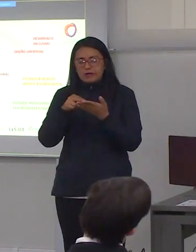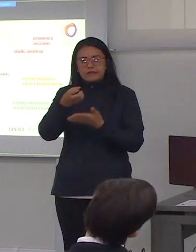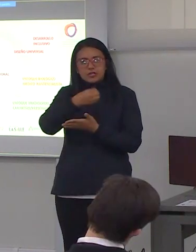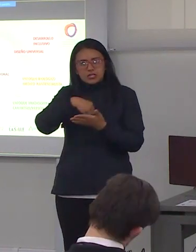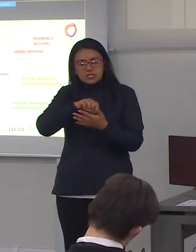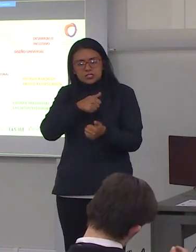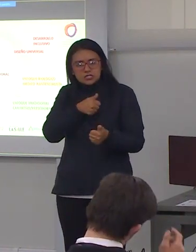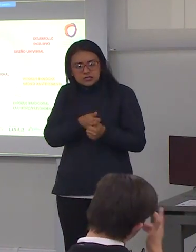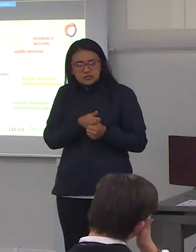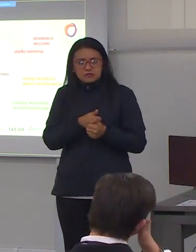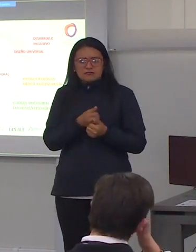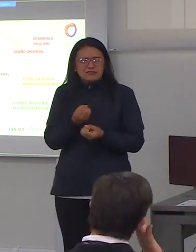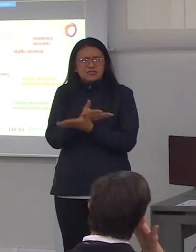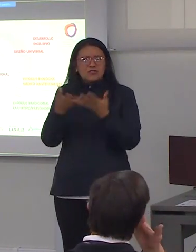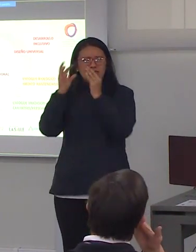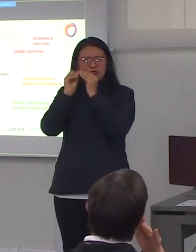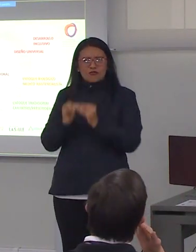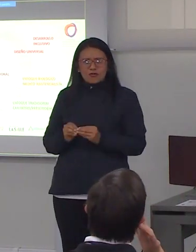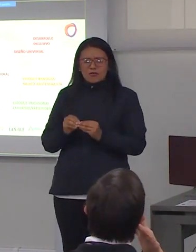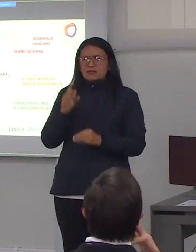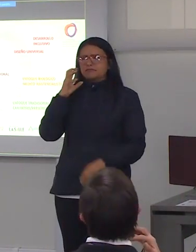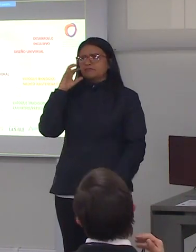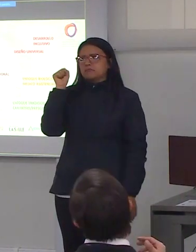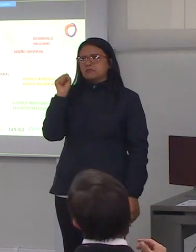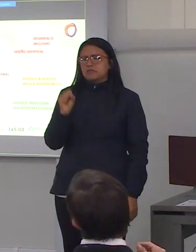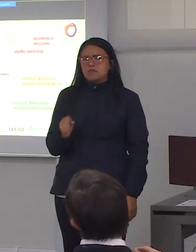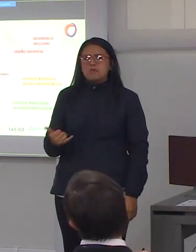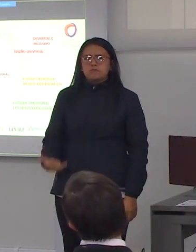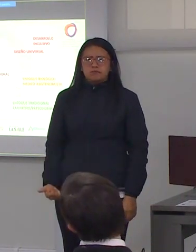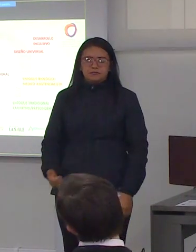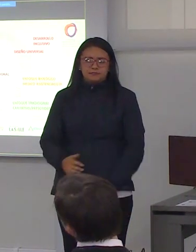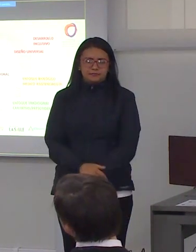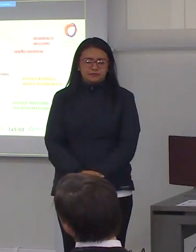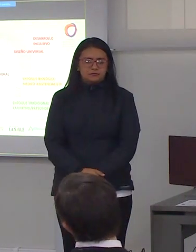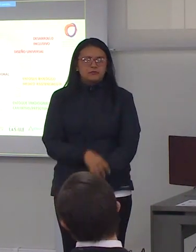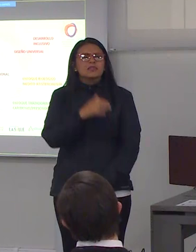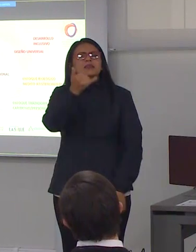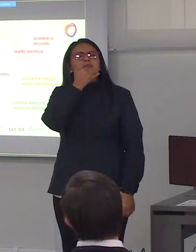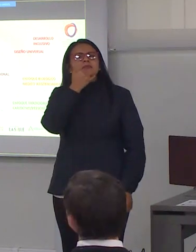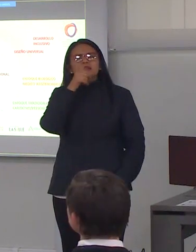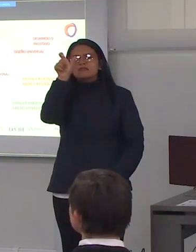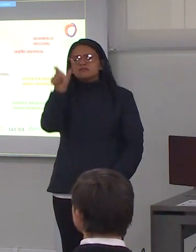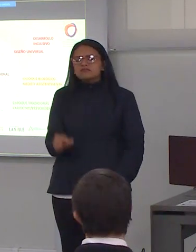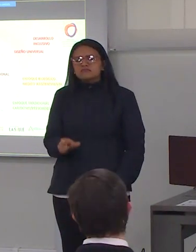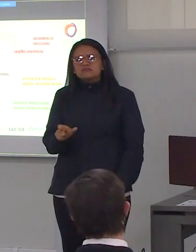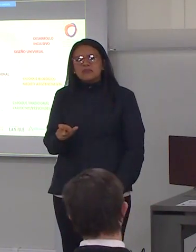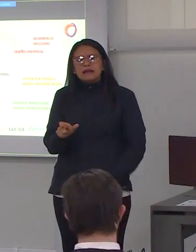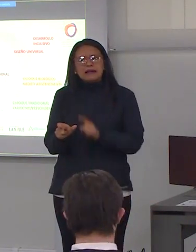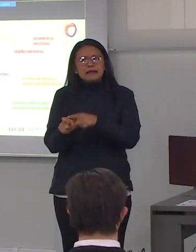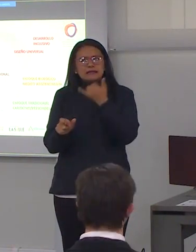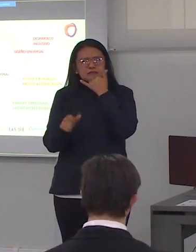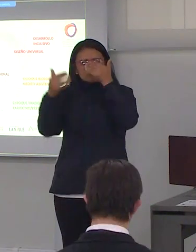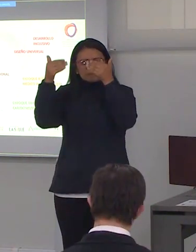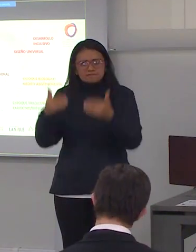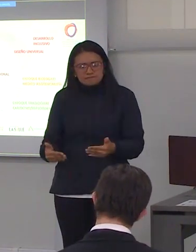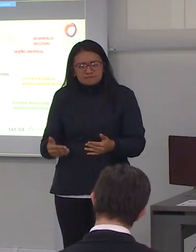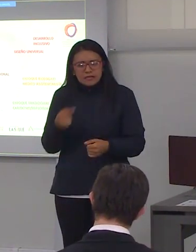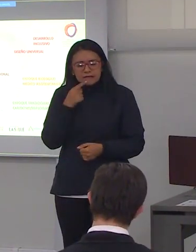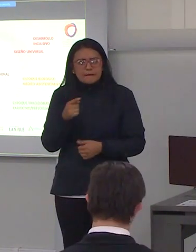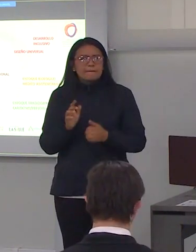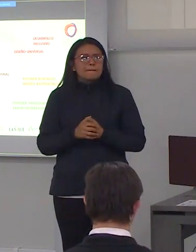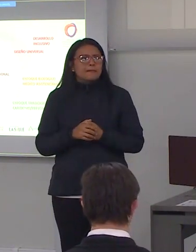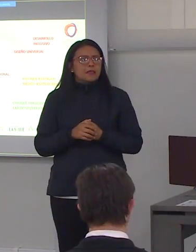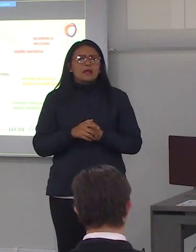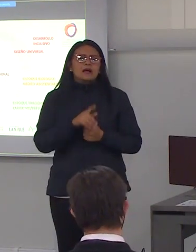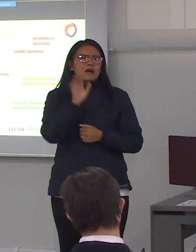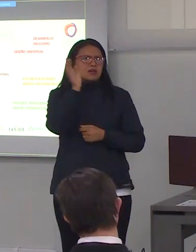asistencialista de todas esas formas los pueden encontrar ¿qué pasa con las personas con discapacidad ahí? dicen bueno